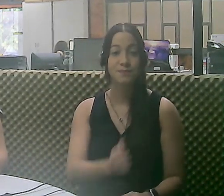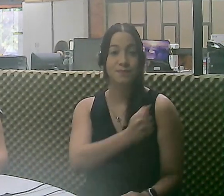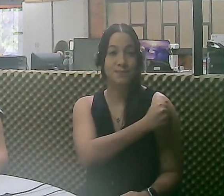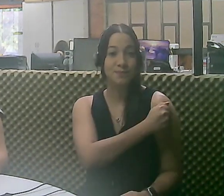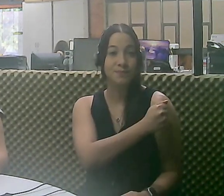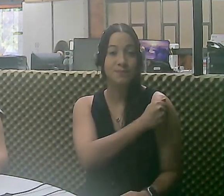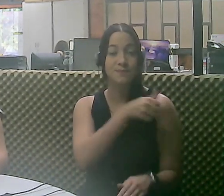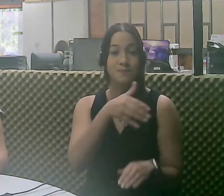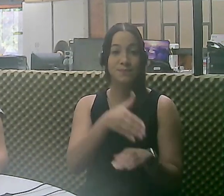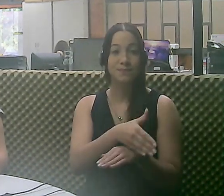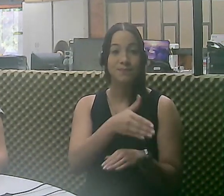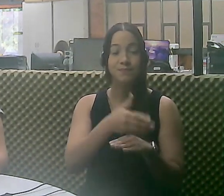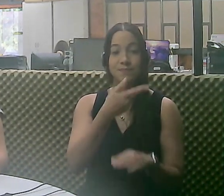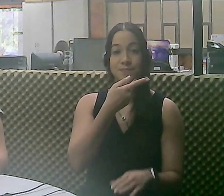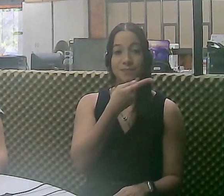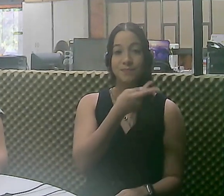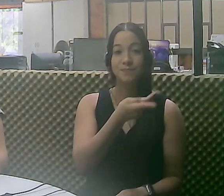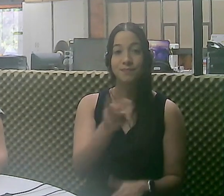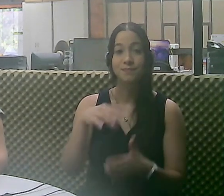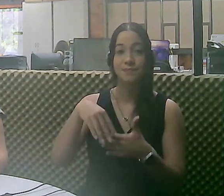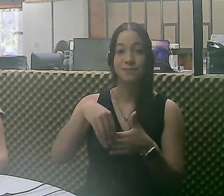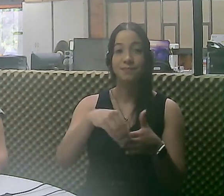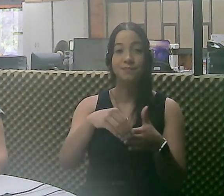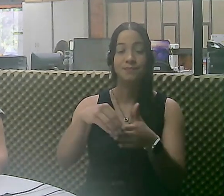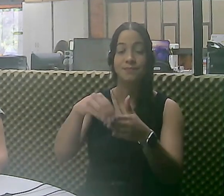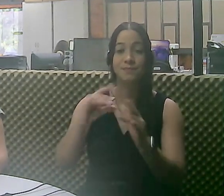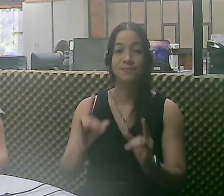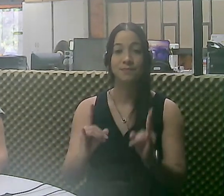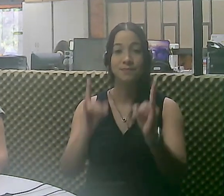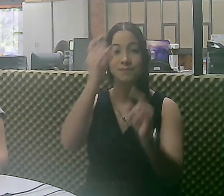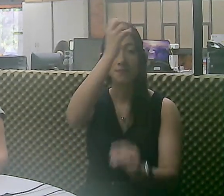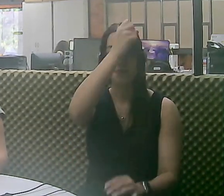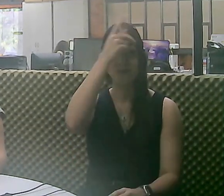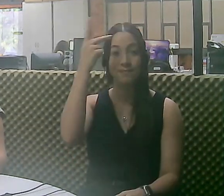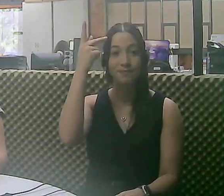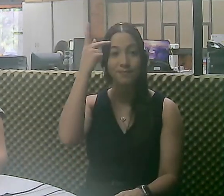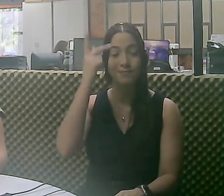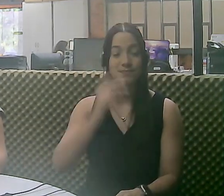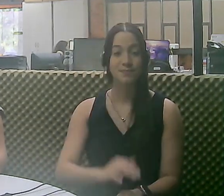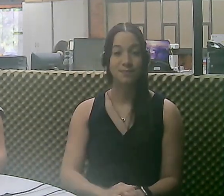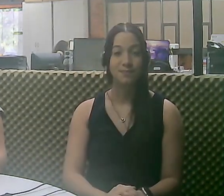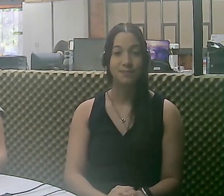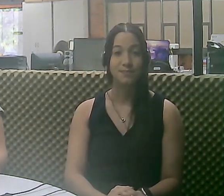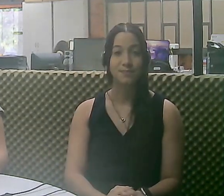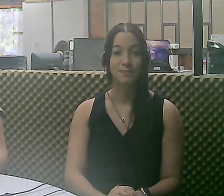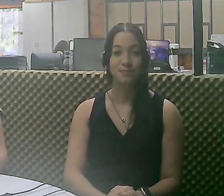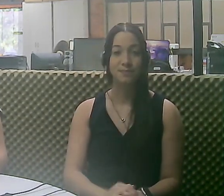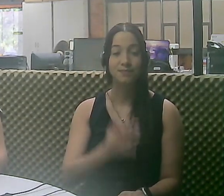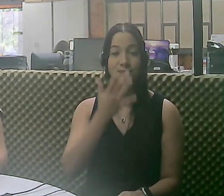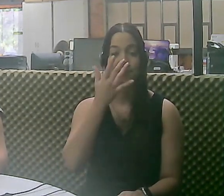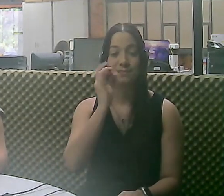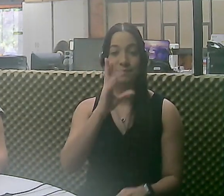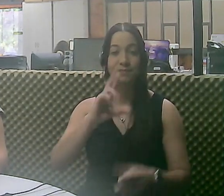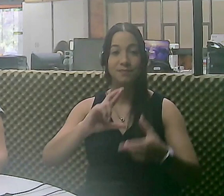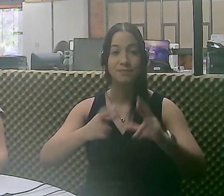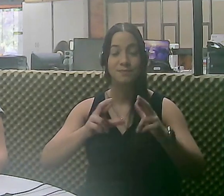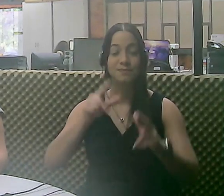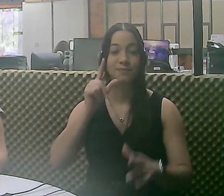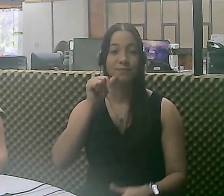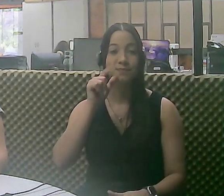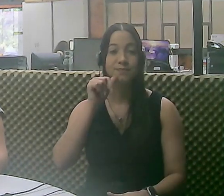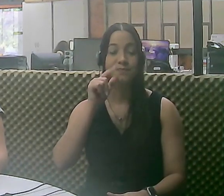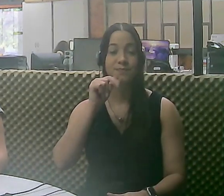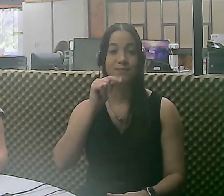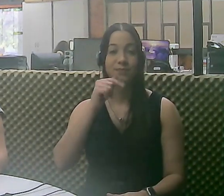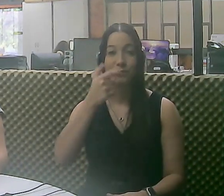Estudantes participam de visita guiada pelo Centro Administrativo. Coleta seletiva do DEMAI